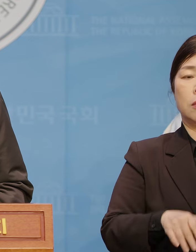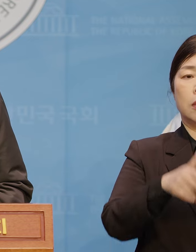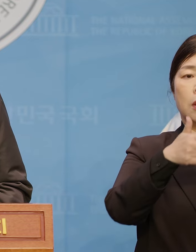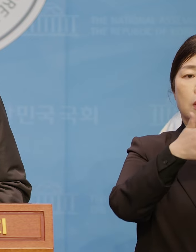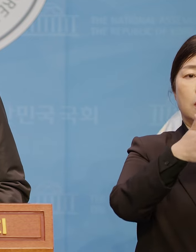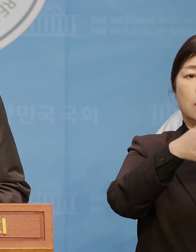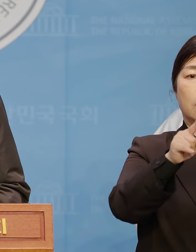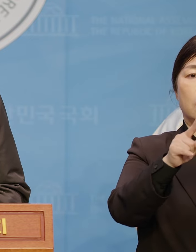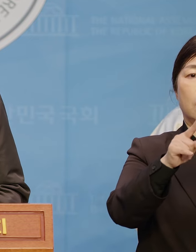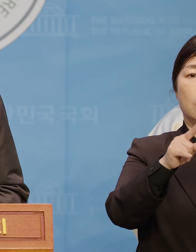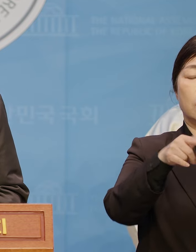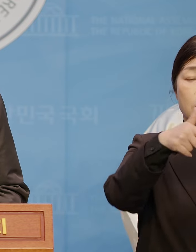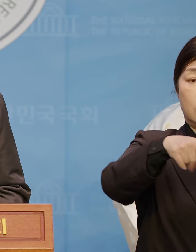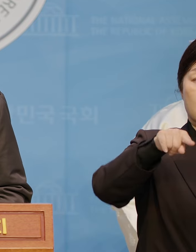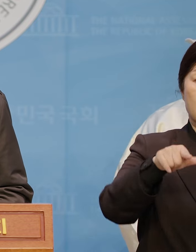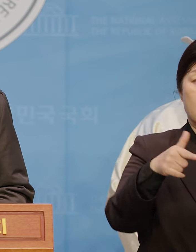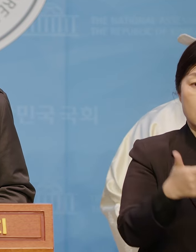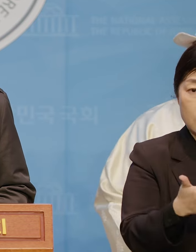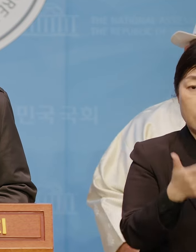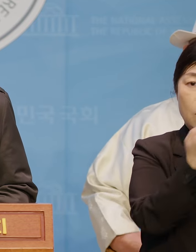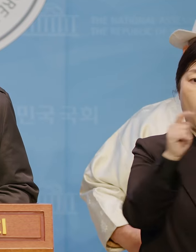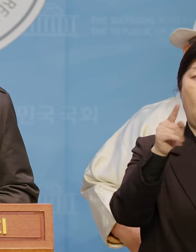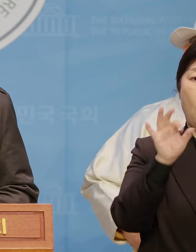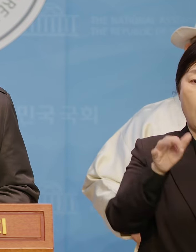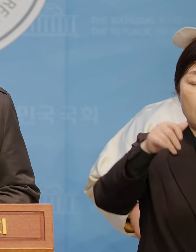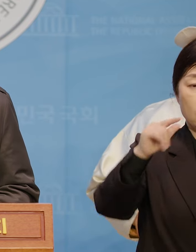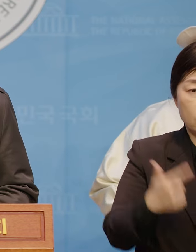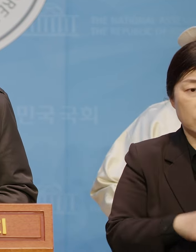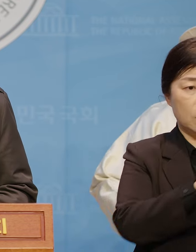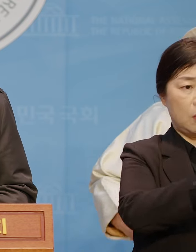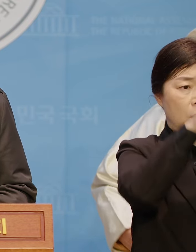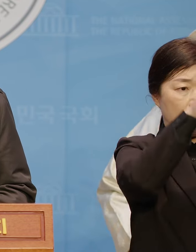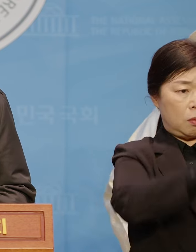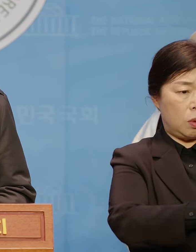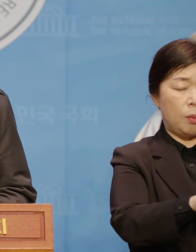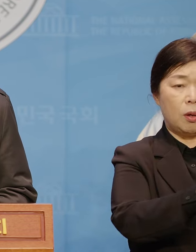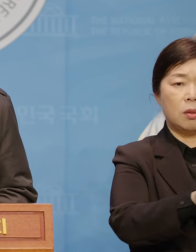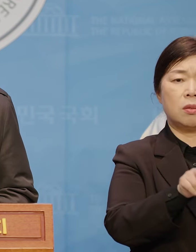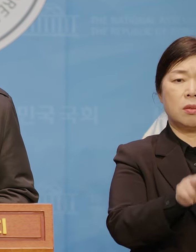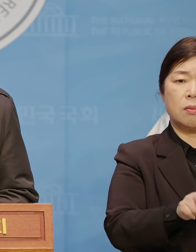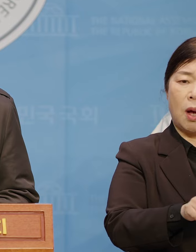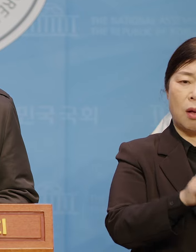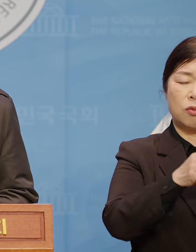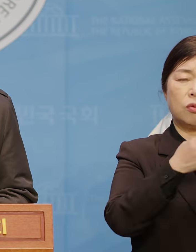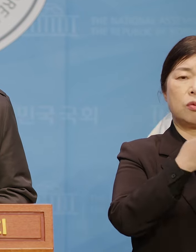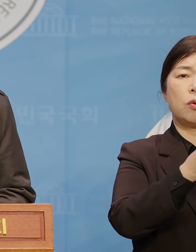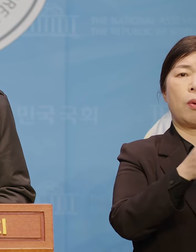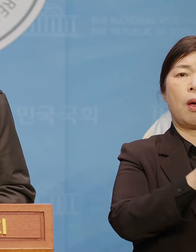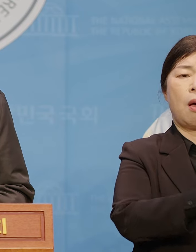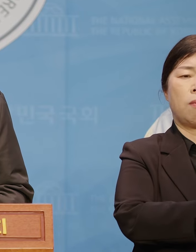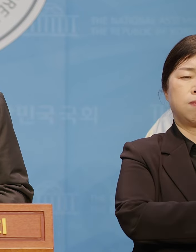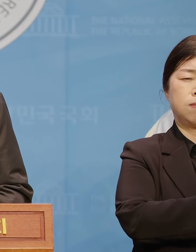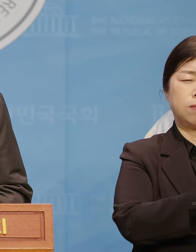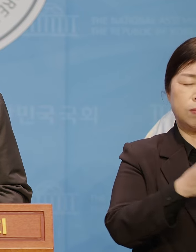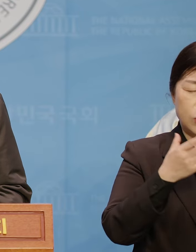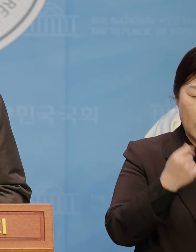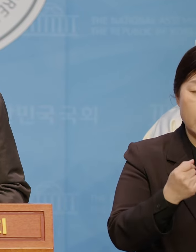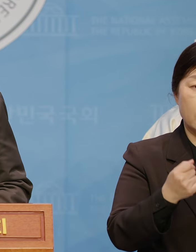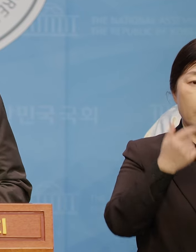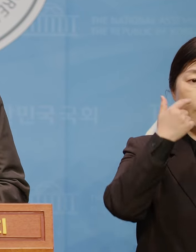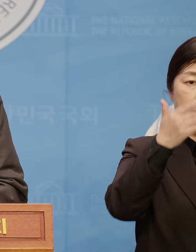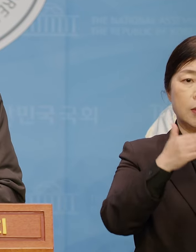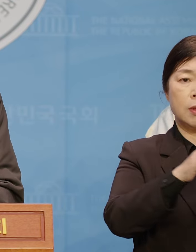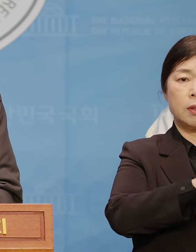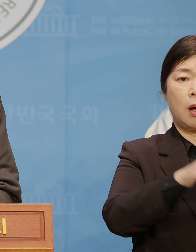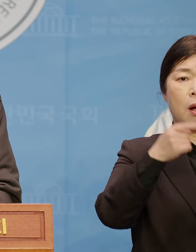전광훈이라는이 사람을 볼 때 대한민국의 교회가 얼마만큼 타락해 있는가를 대표적으로